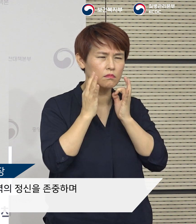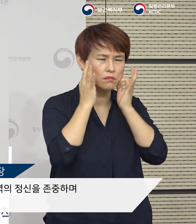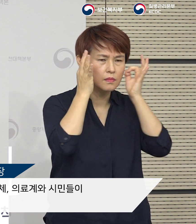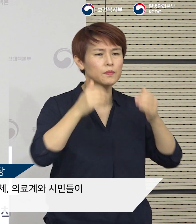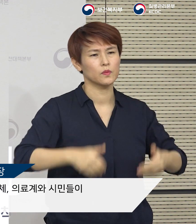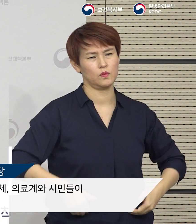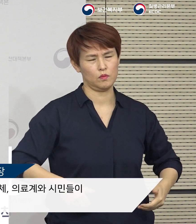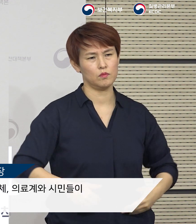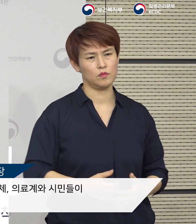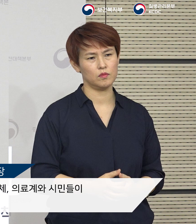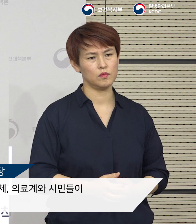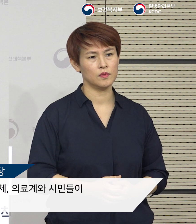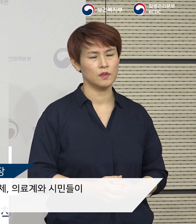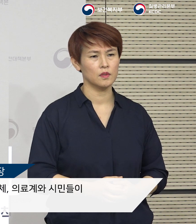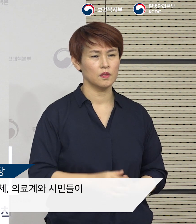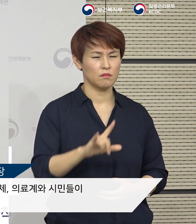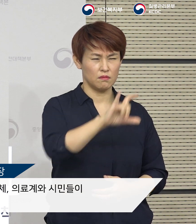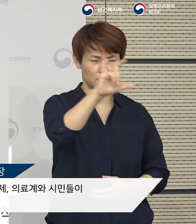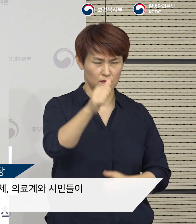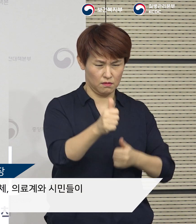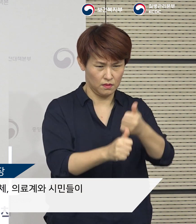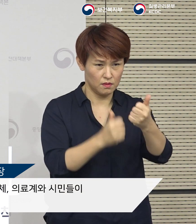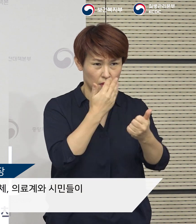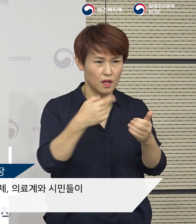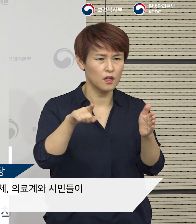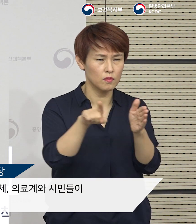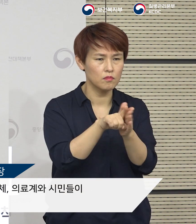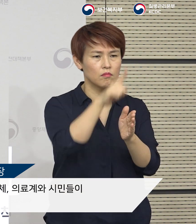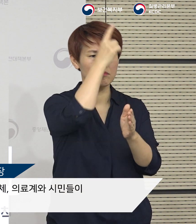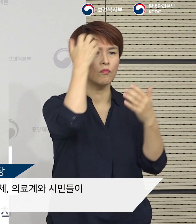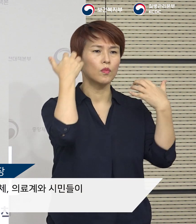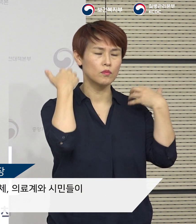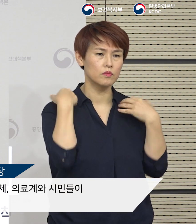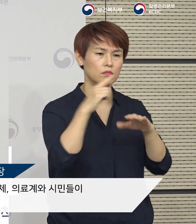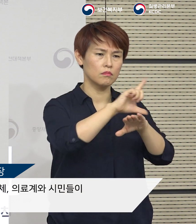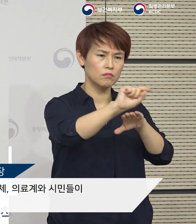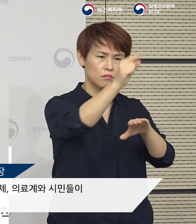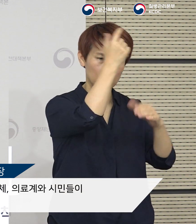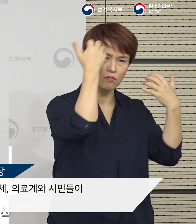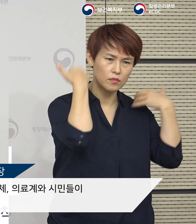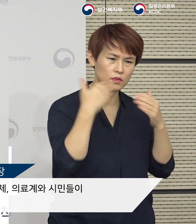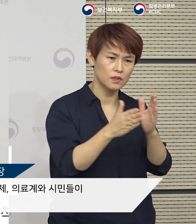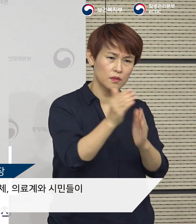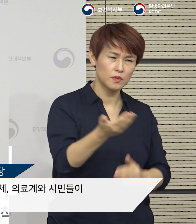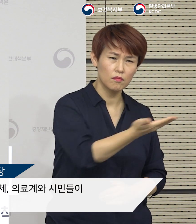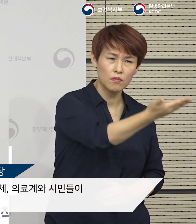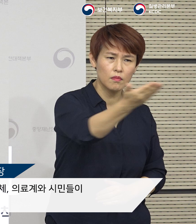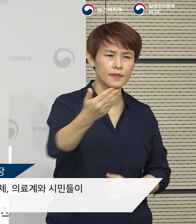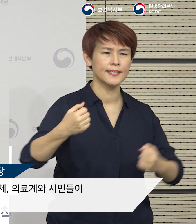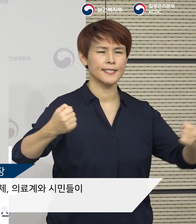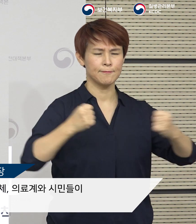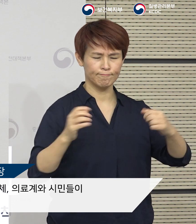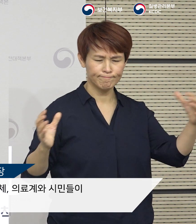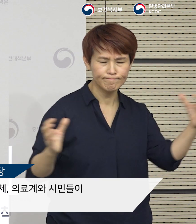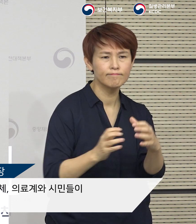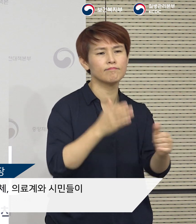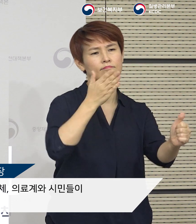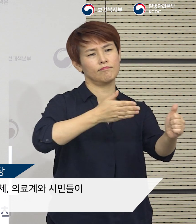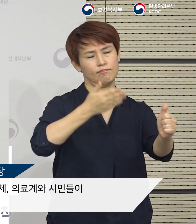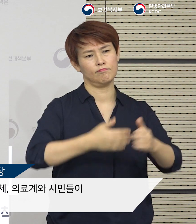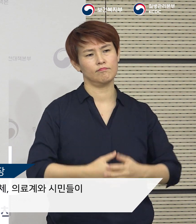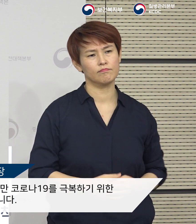강조드립니다. 코로나19를 극복할 수 있도록 중앙정부와 지자체, 의료계와 시민들이 다 함께 힘을 모아 주시기